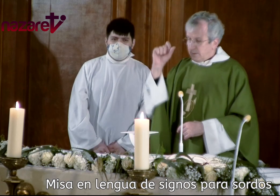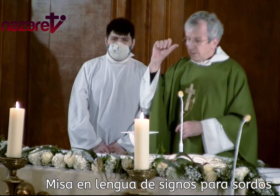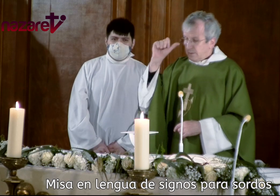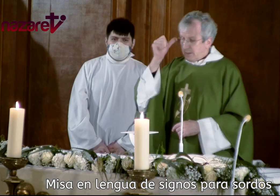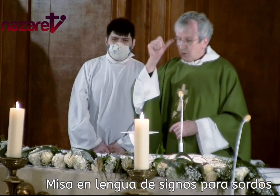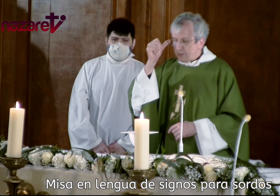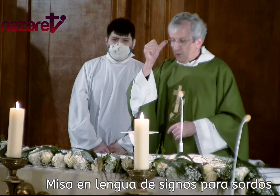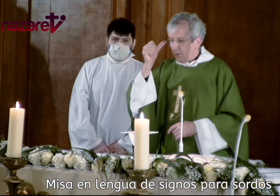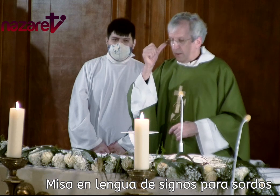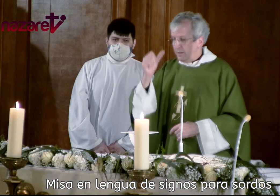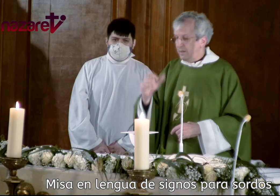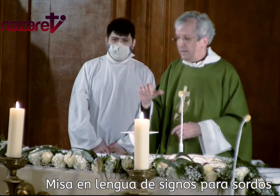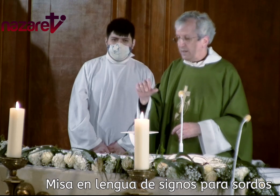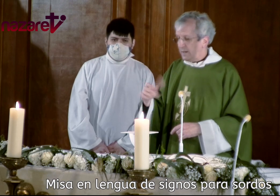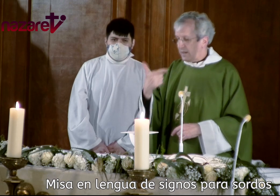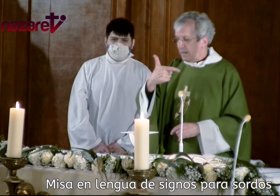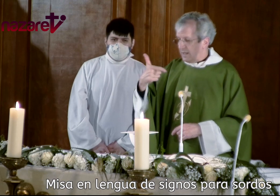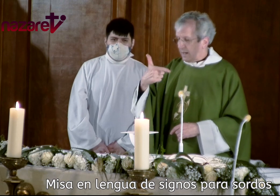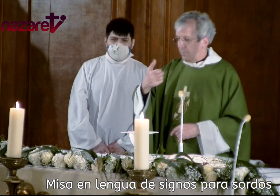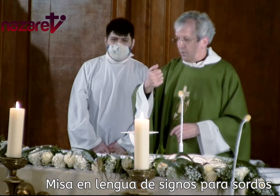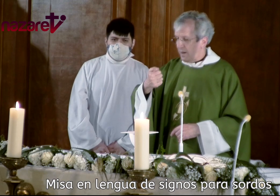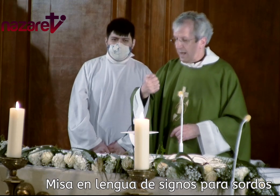de joselu y de guillermo